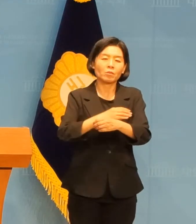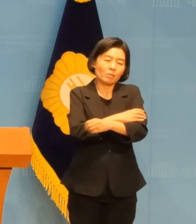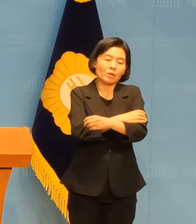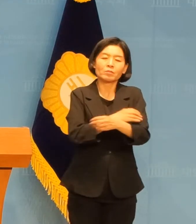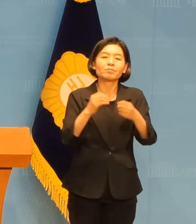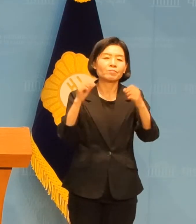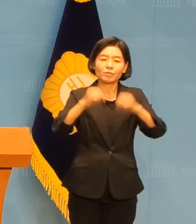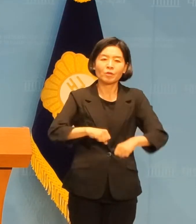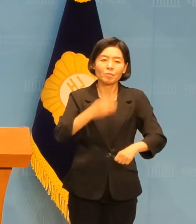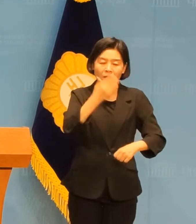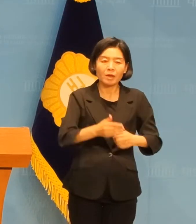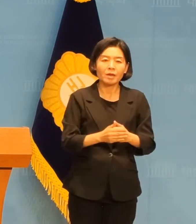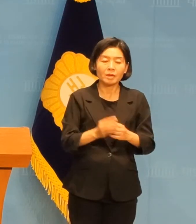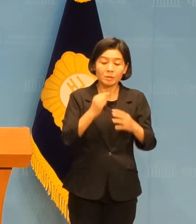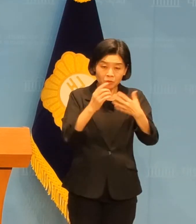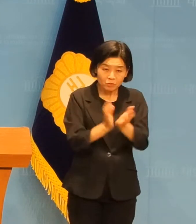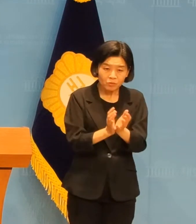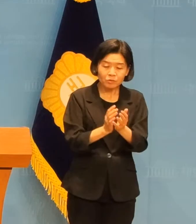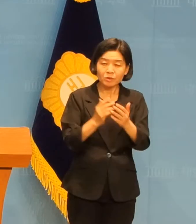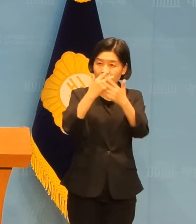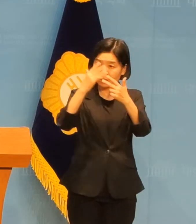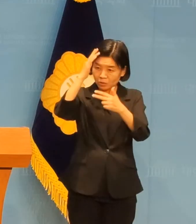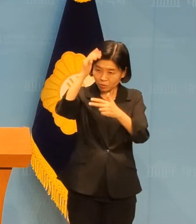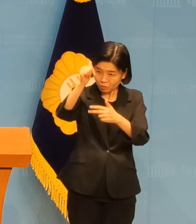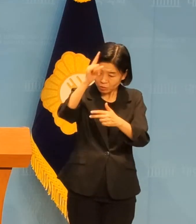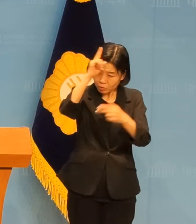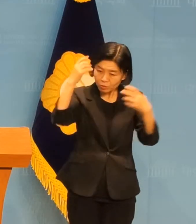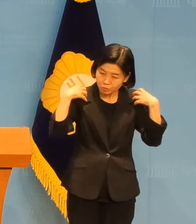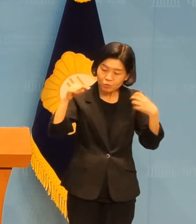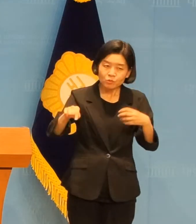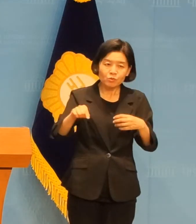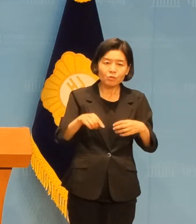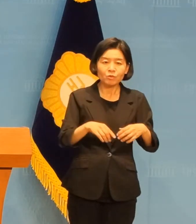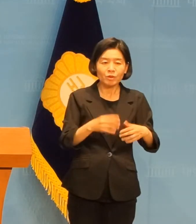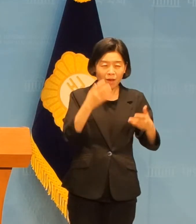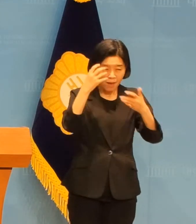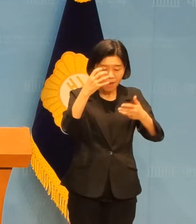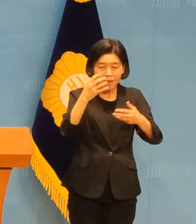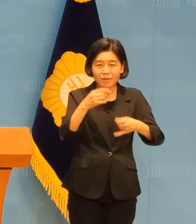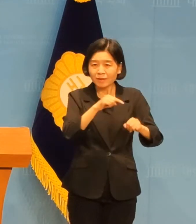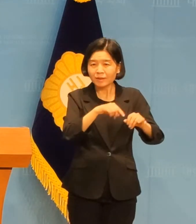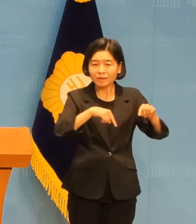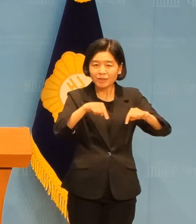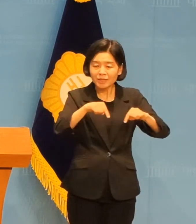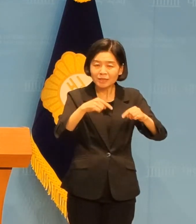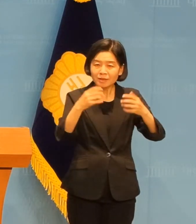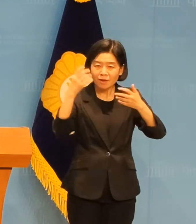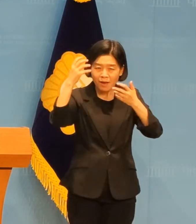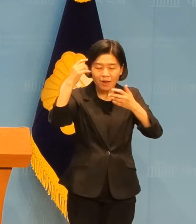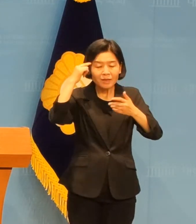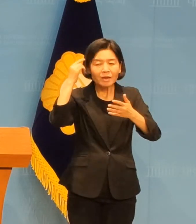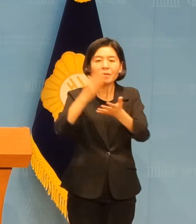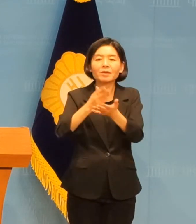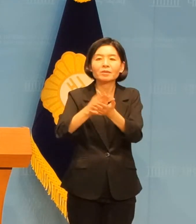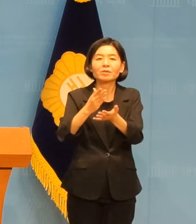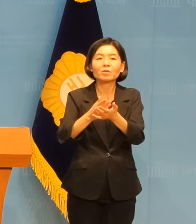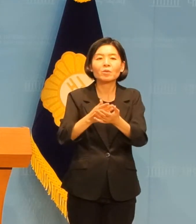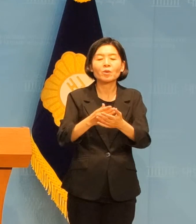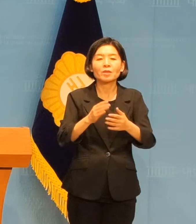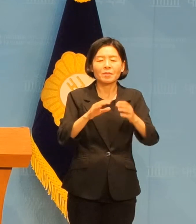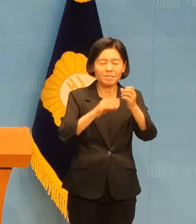민주당과 이재명 정부는 지금이라도 개딸 정치의 환상에서 벗어나 헌정질서의 마지막